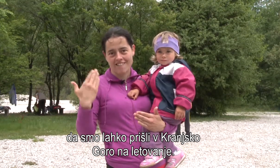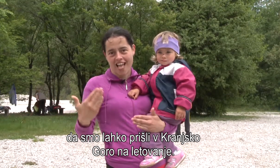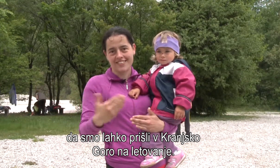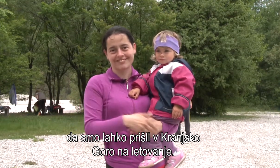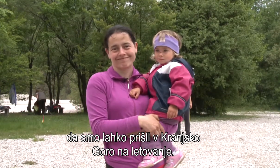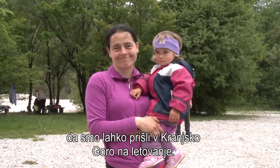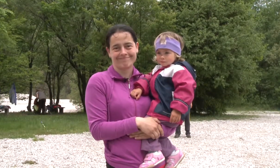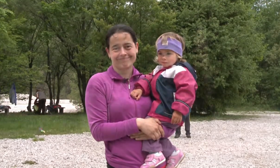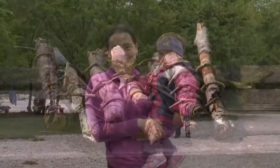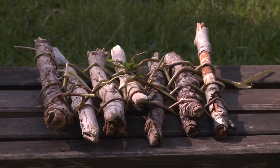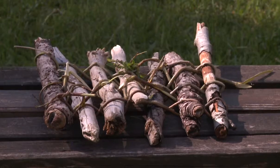Hvala.